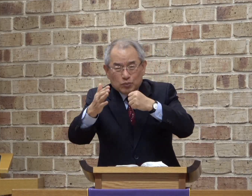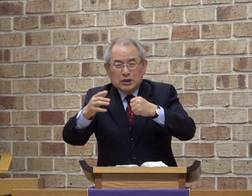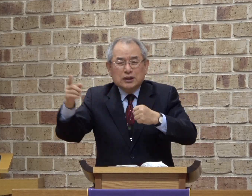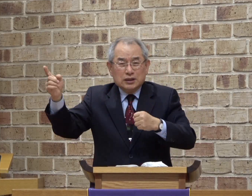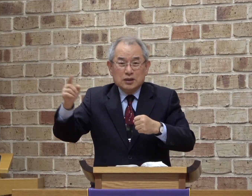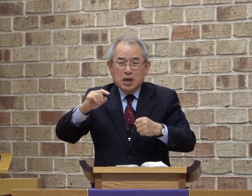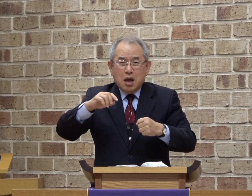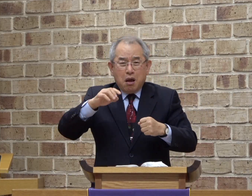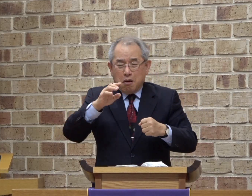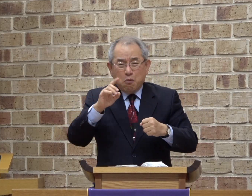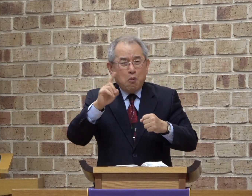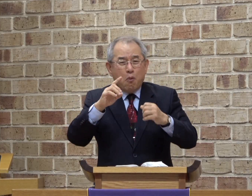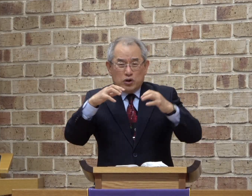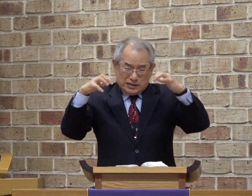오래전에